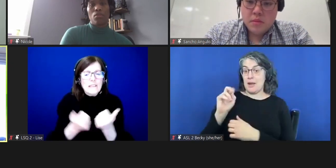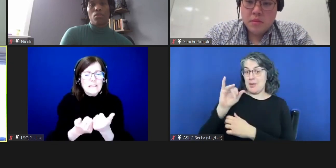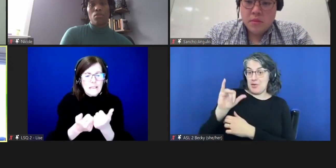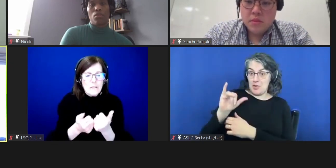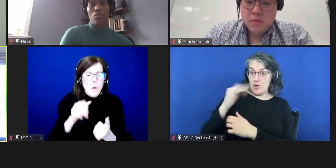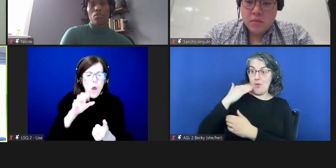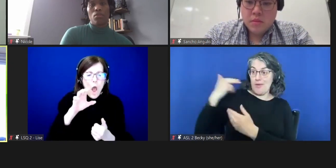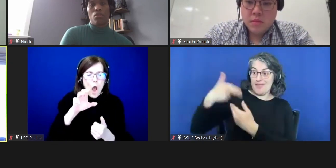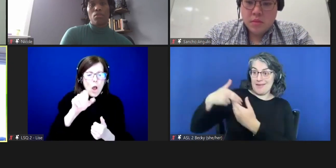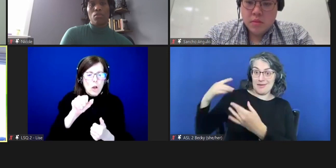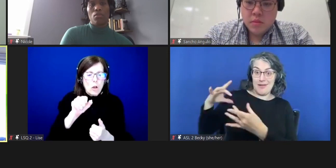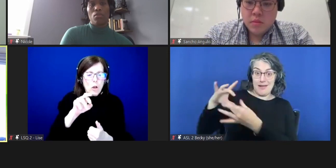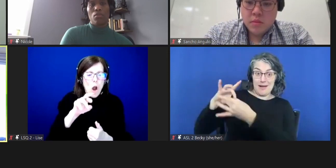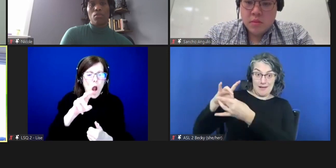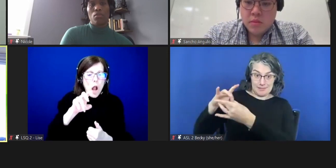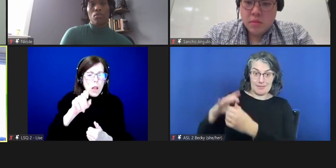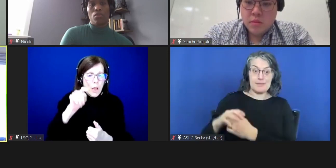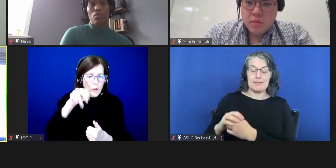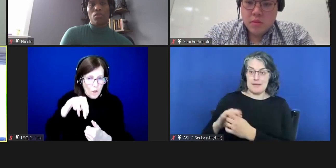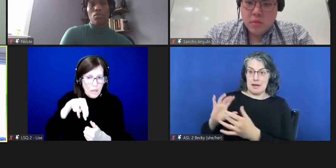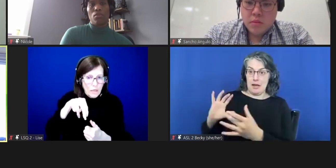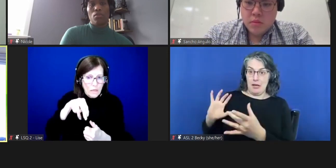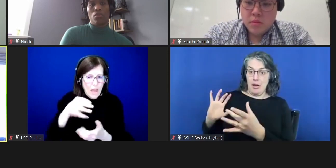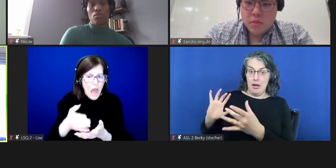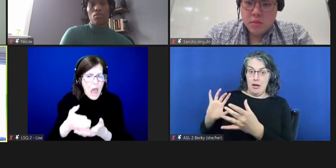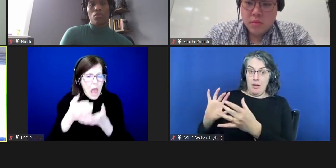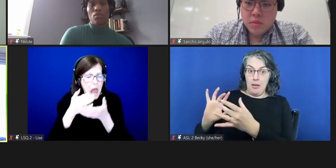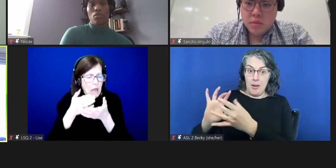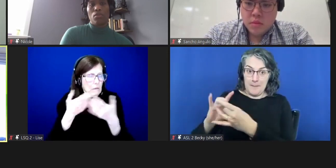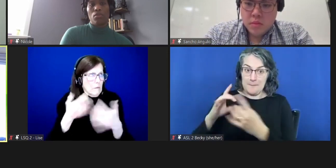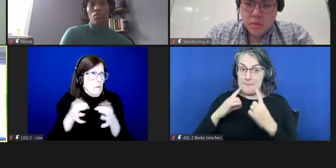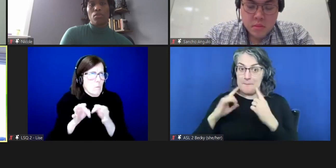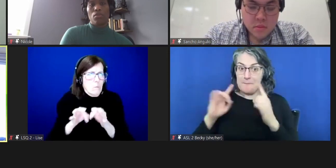apporté une aide absolument vitale.